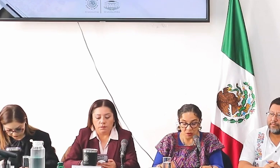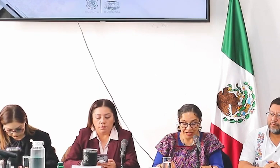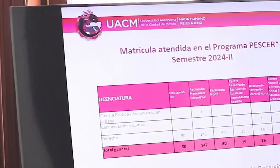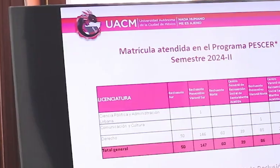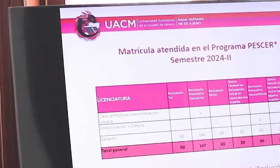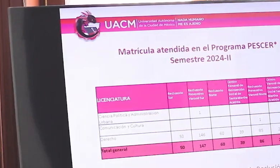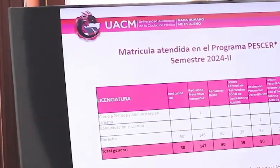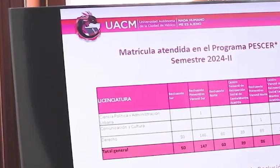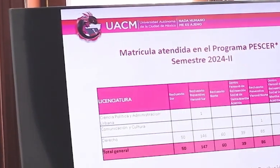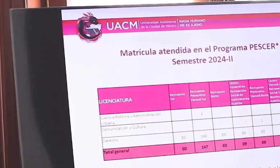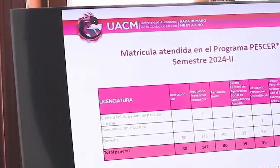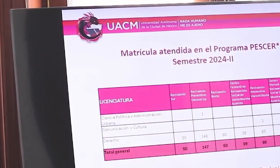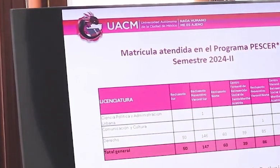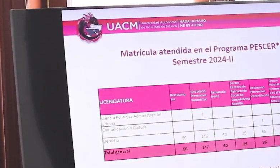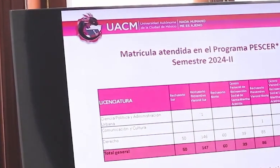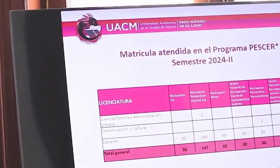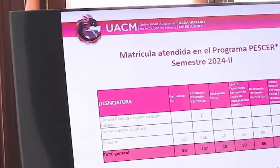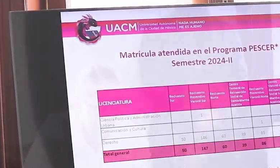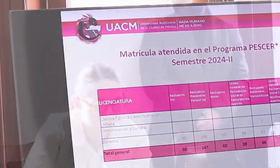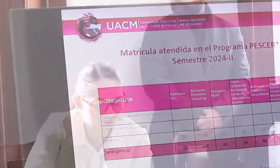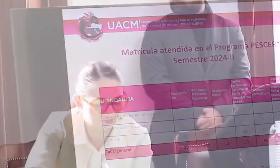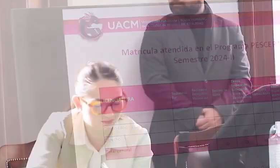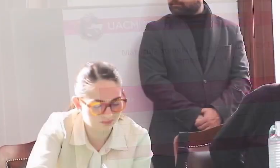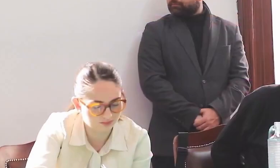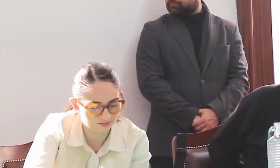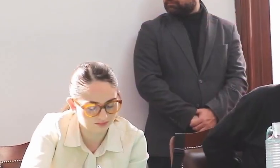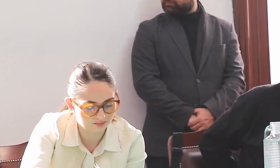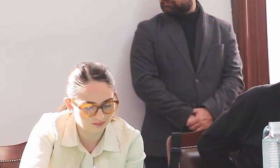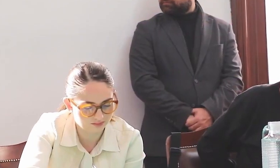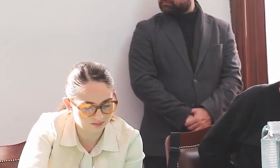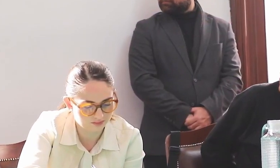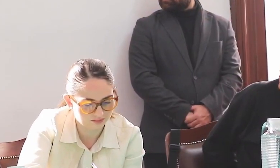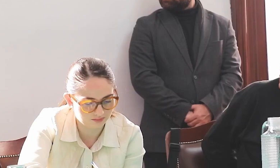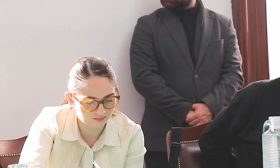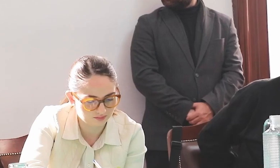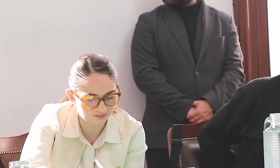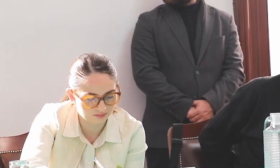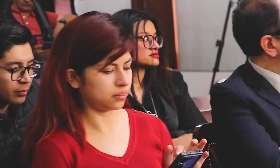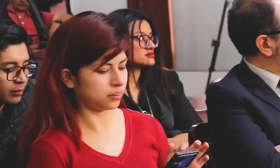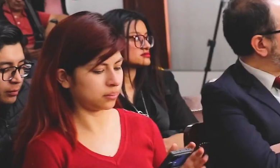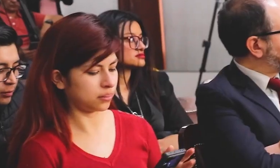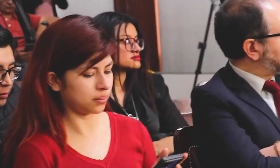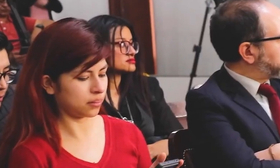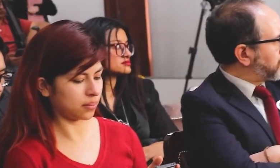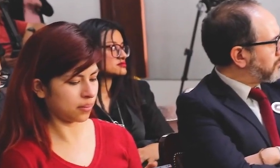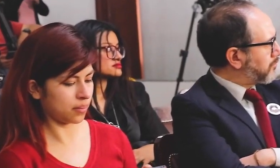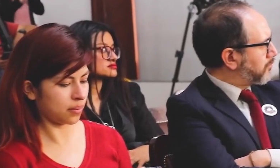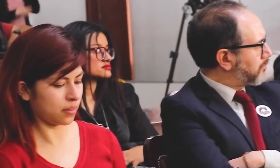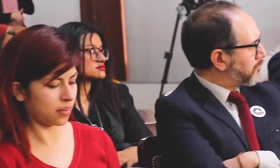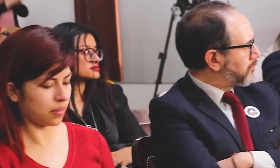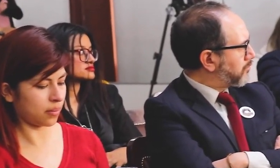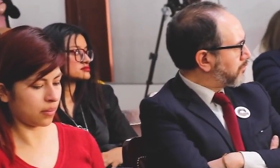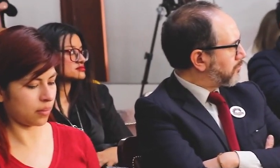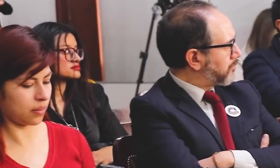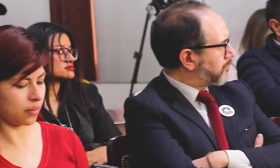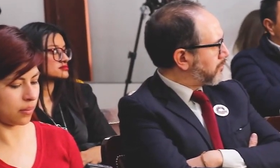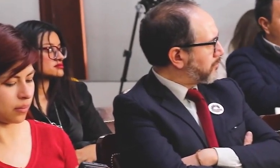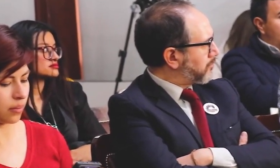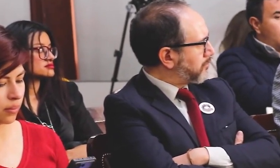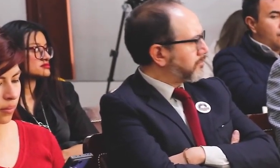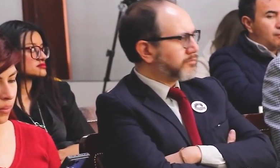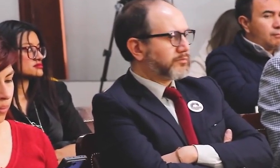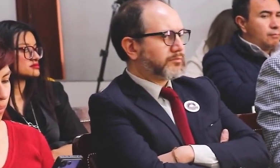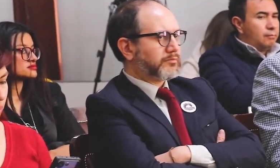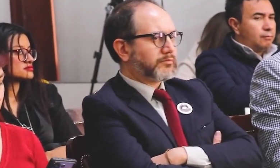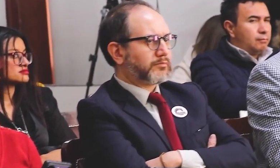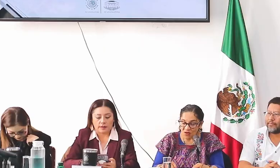Franco, la presidenta de la Comisión de Presupuesto y Cuenta Pública del Congreso Capitalino, la diputada Valentina Batres, aseguró